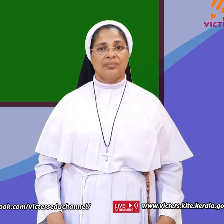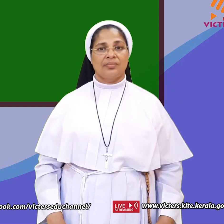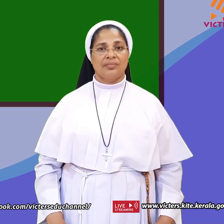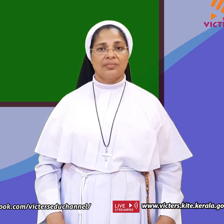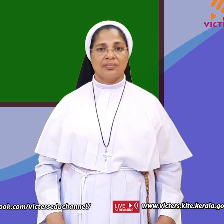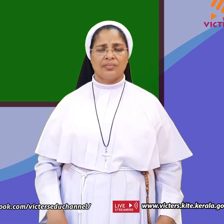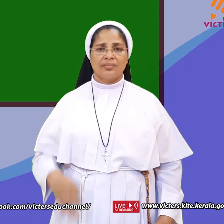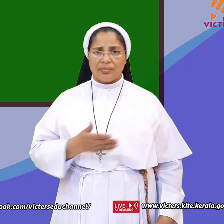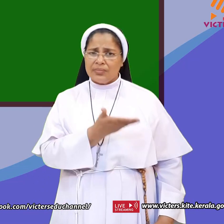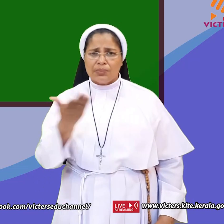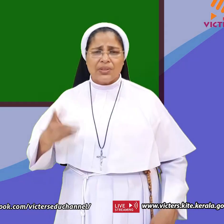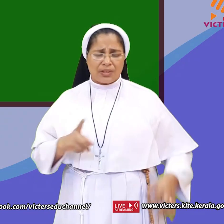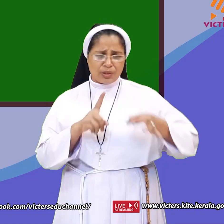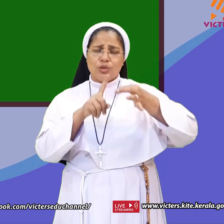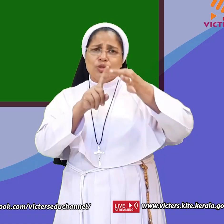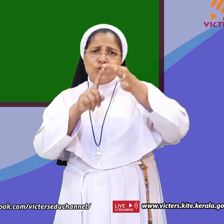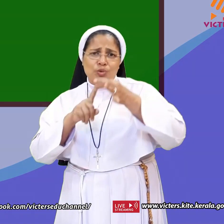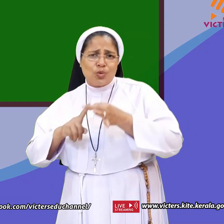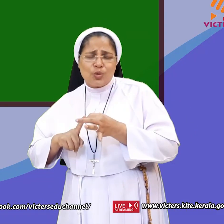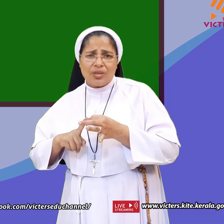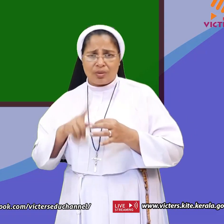നമുക്ക് ചോദ്യഘടനയൊന്ന് പരിചയപ്പെടാം.